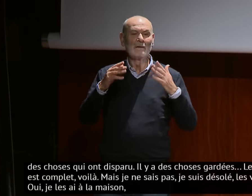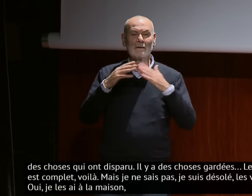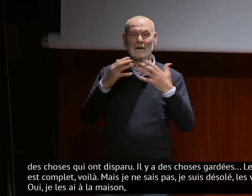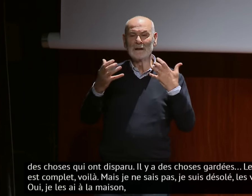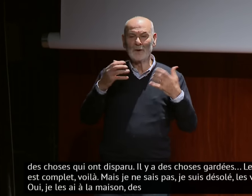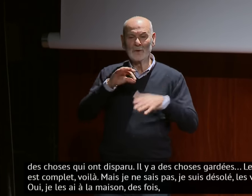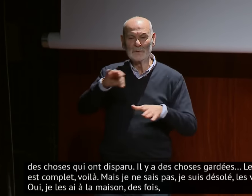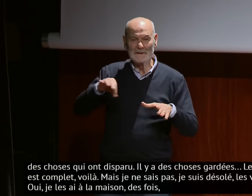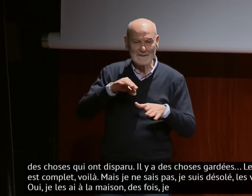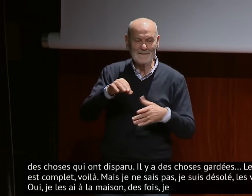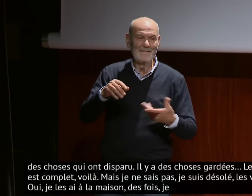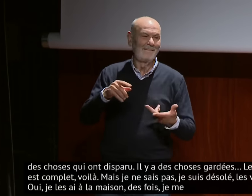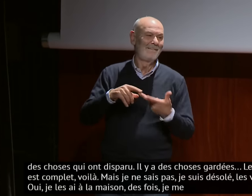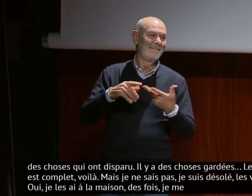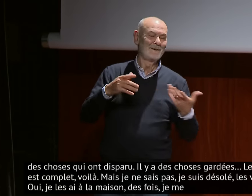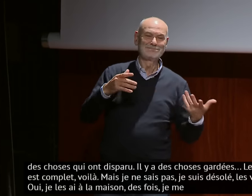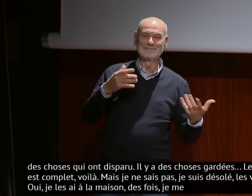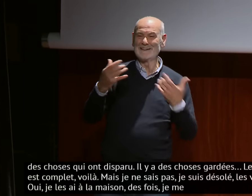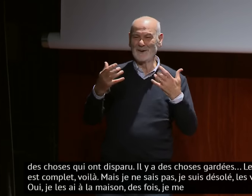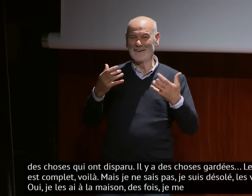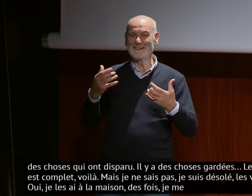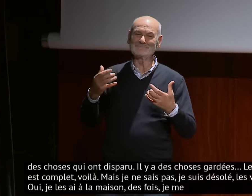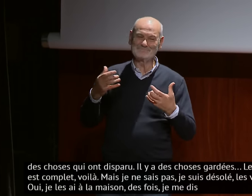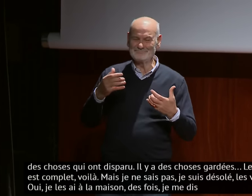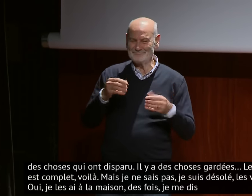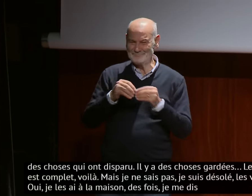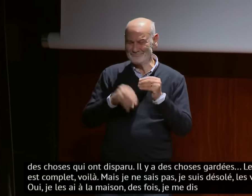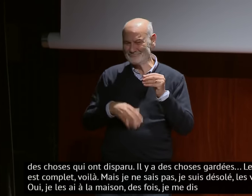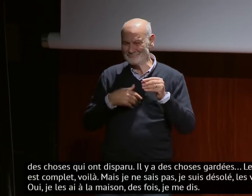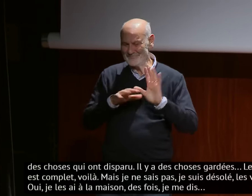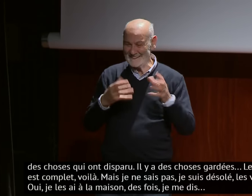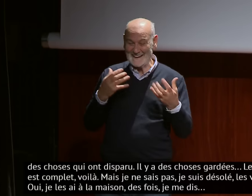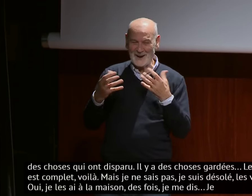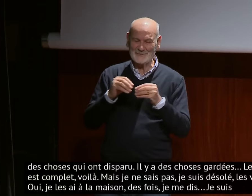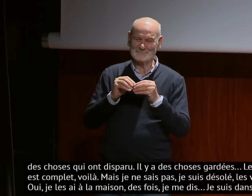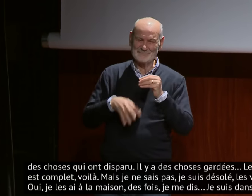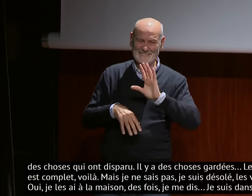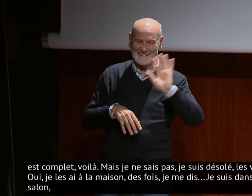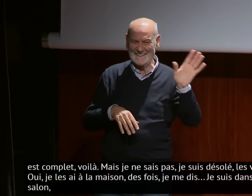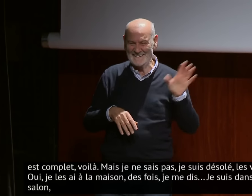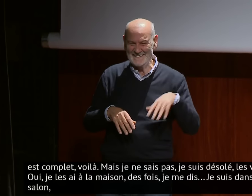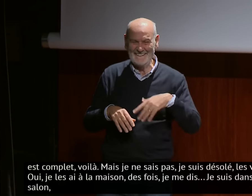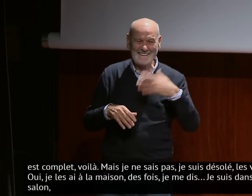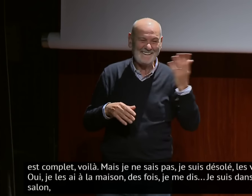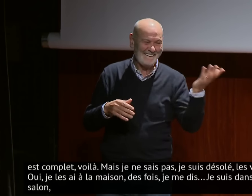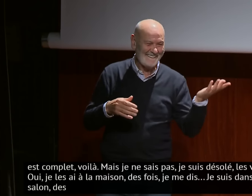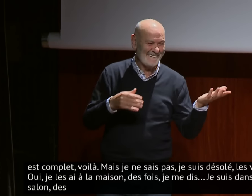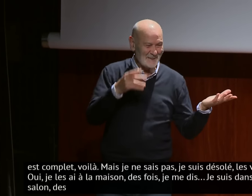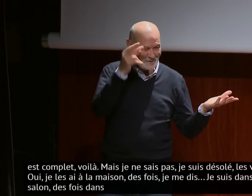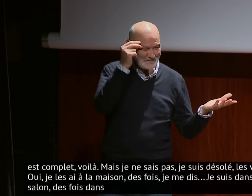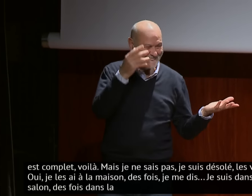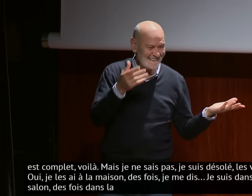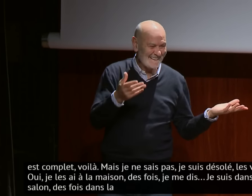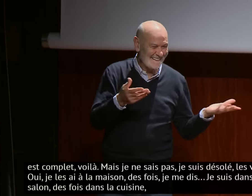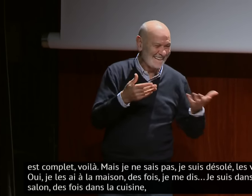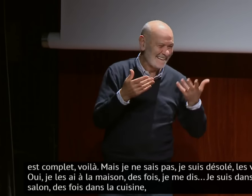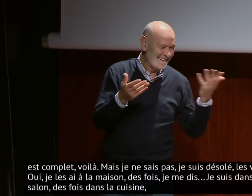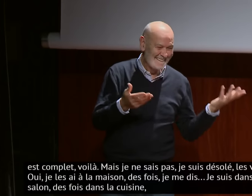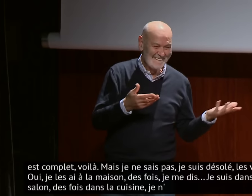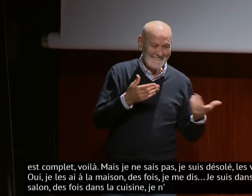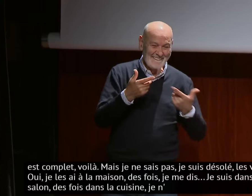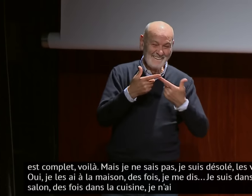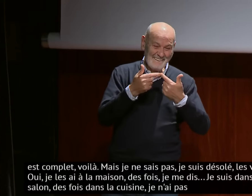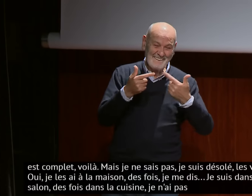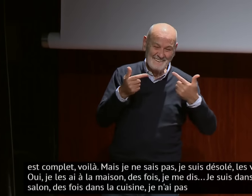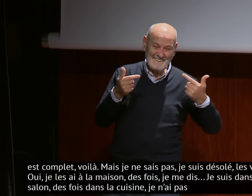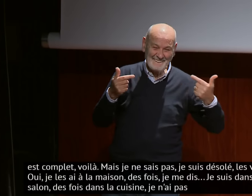fois je suis dans le salon, des fois je suis dans la cuisine, derrière, comme c'est, voilà, j'ai pas non plus envie qu'on voit tout ça. Et vous voyez